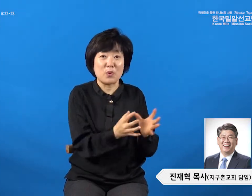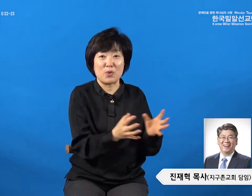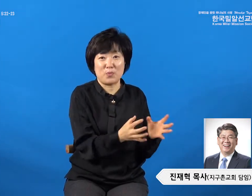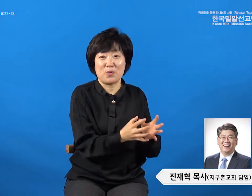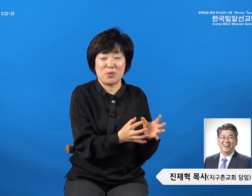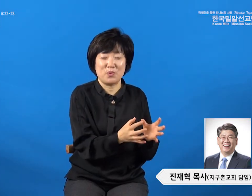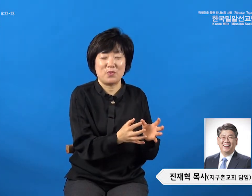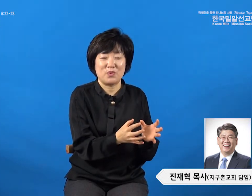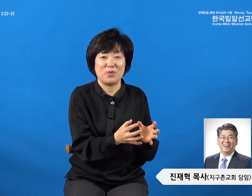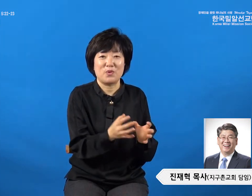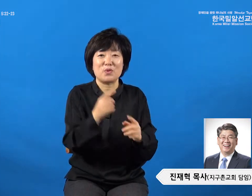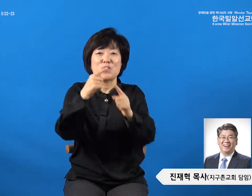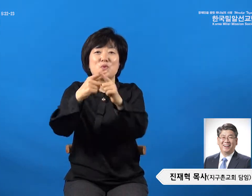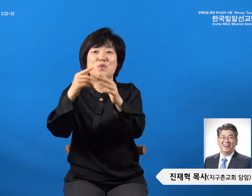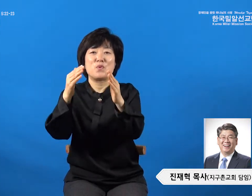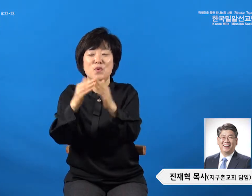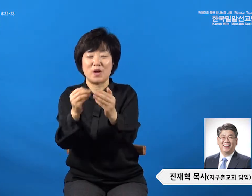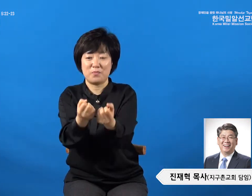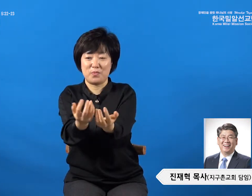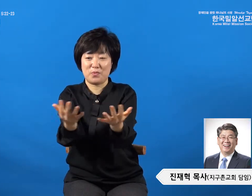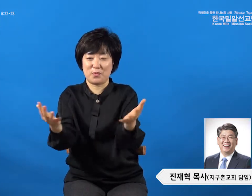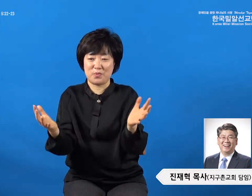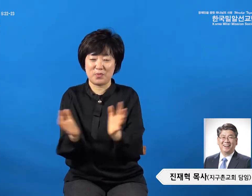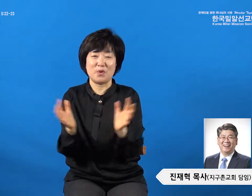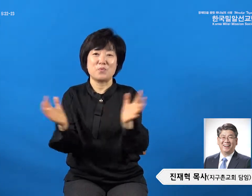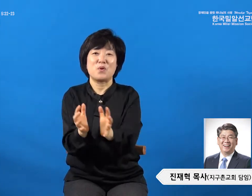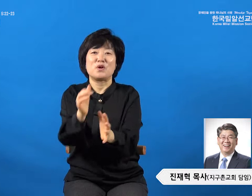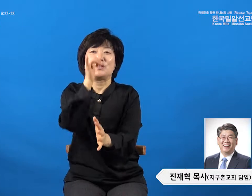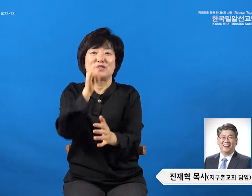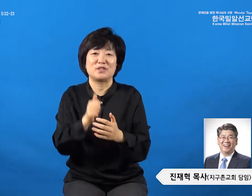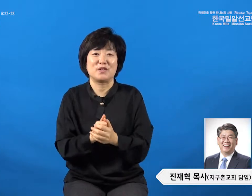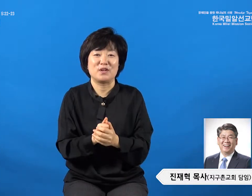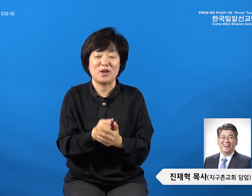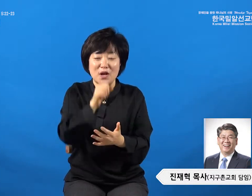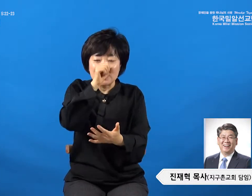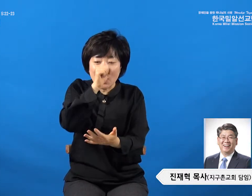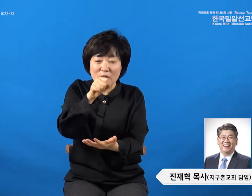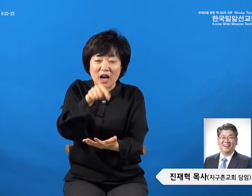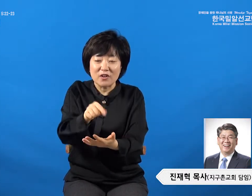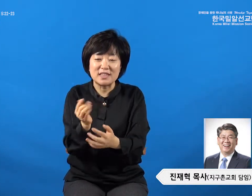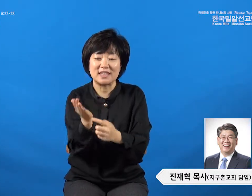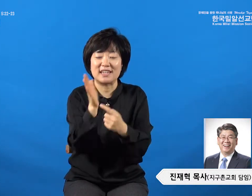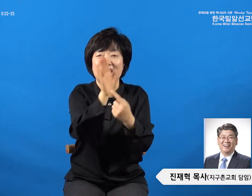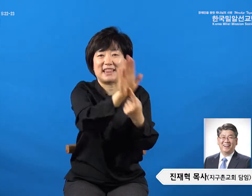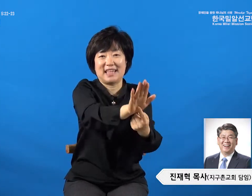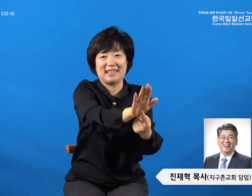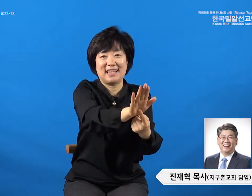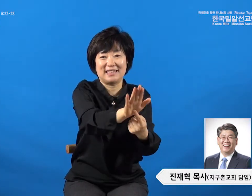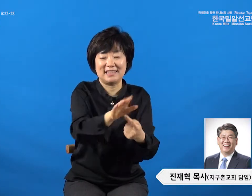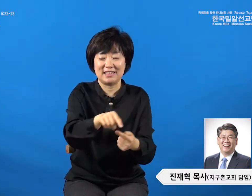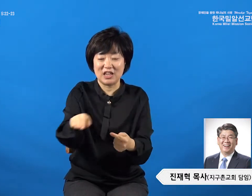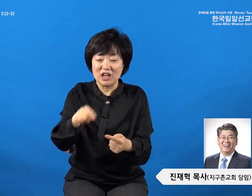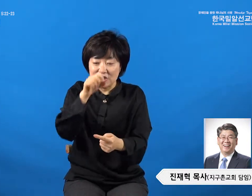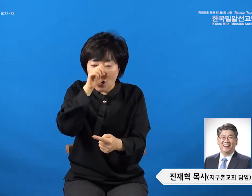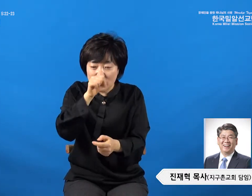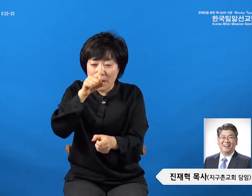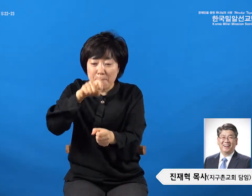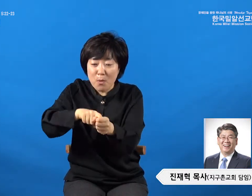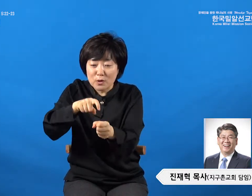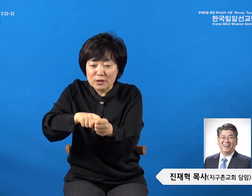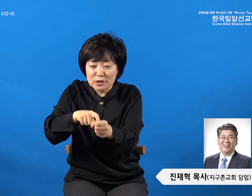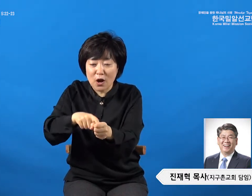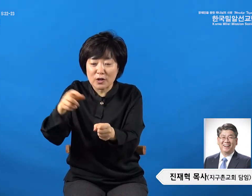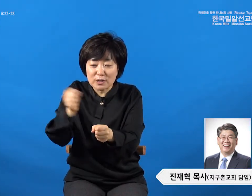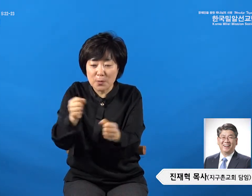믿음의 공동체 하나님의 교회가 있습니다. 바로 선함을 나타내는 선한 목적을